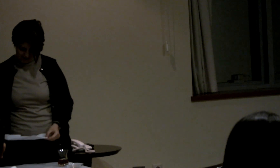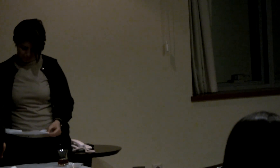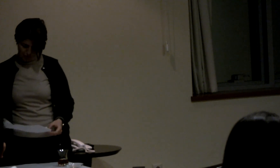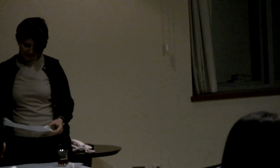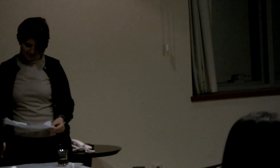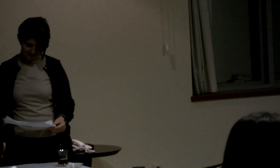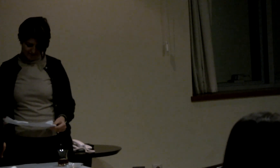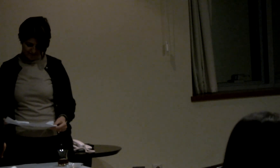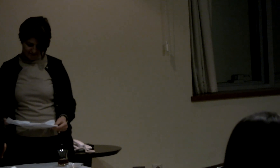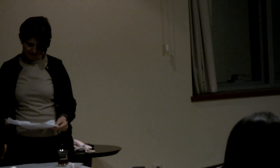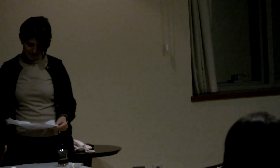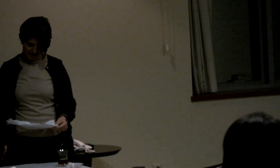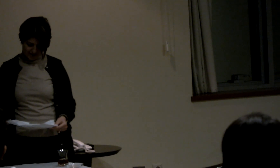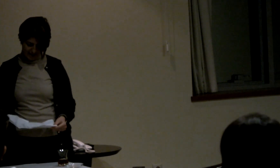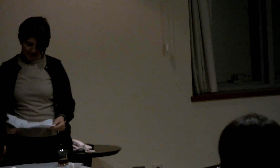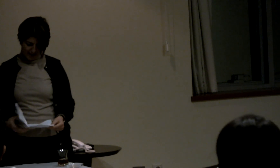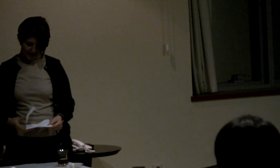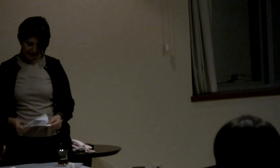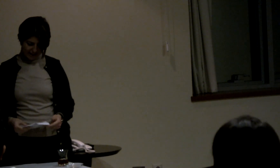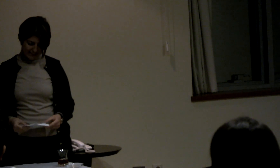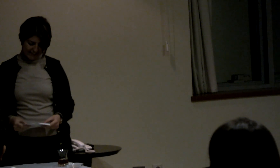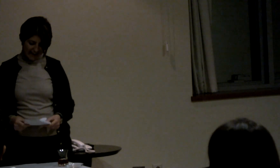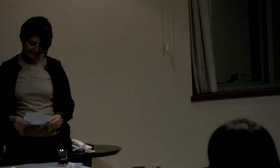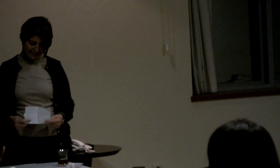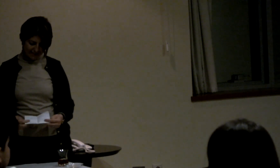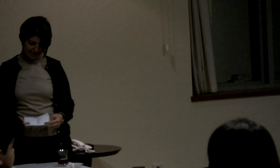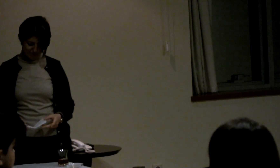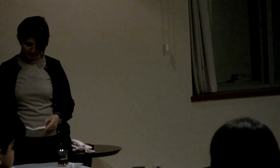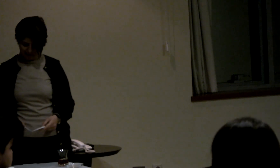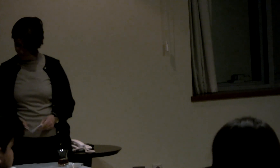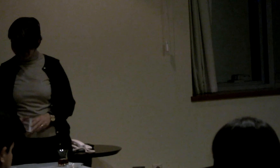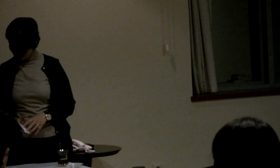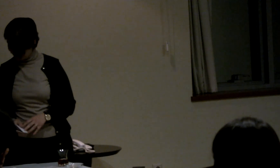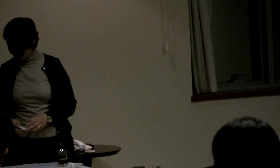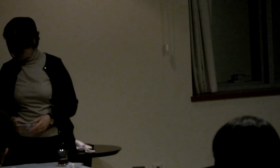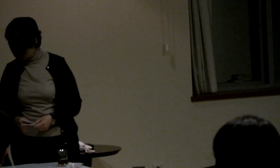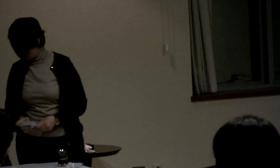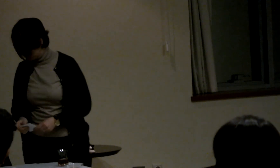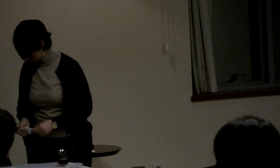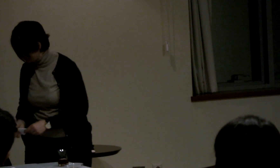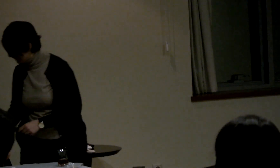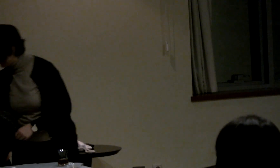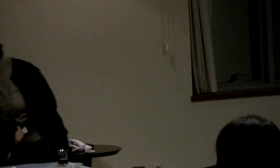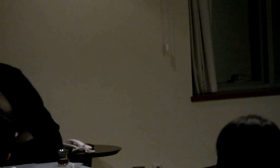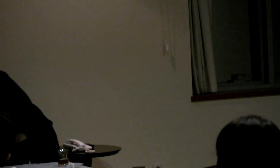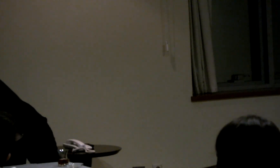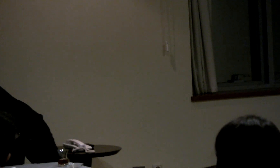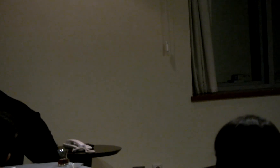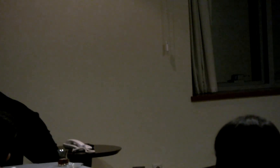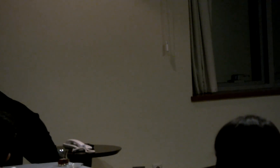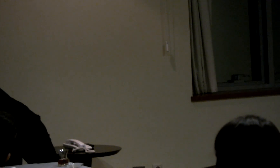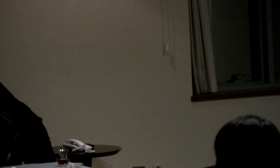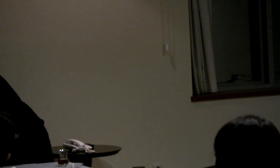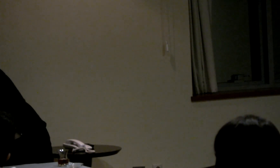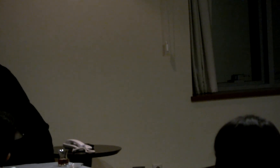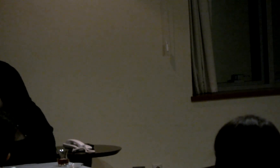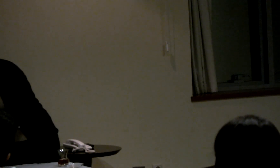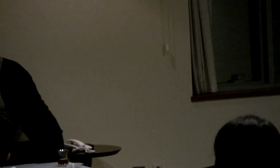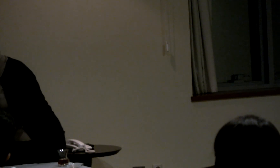Bu kadar. Çok teşekkürler. Kemik nasıl? Genel tekrar yaptık hepsini vallahi bir akşamda. Yani öğrenmemiş olsanız zor